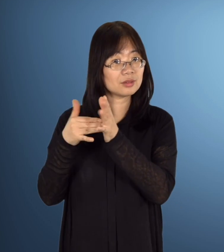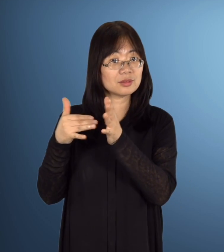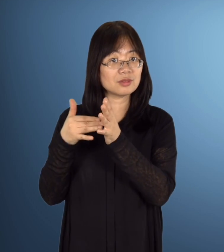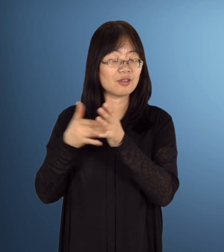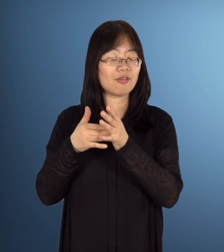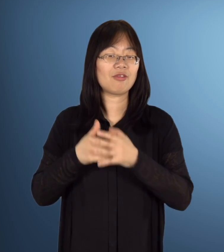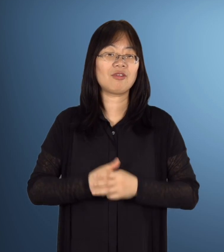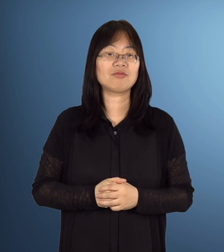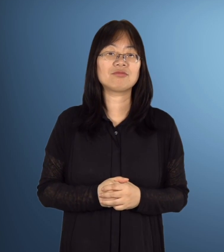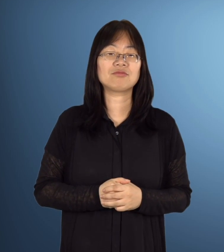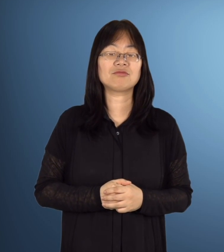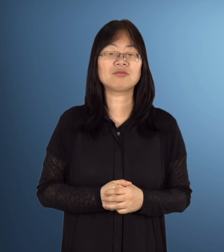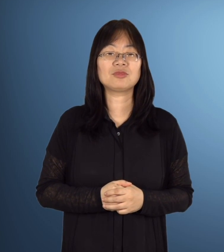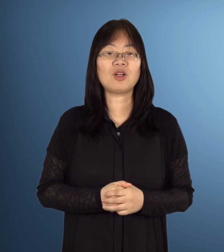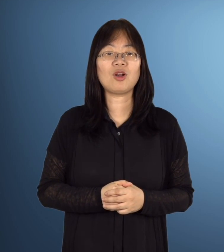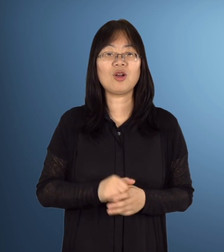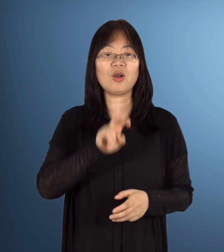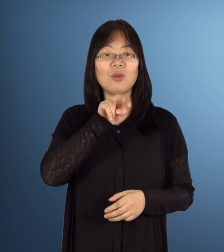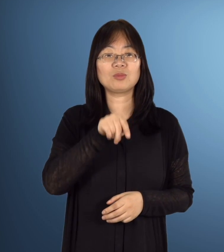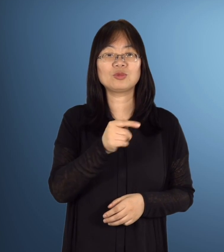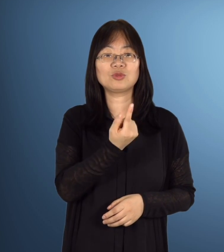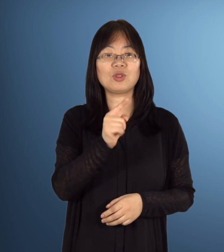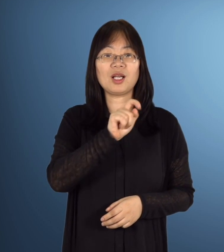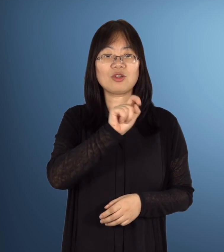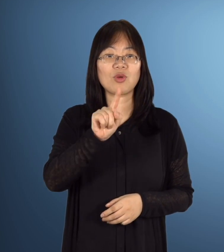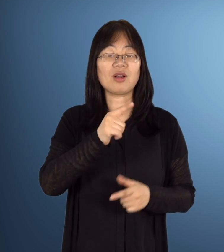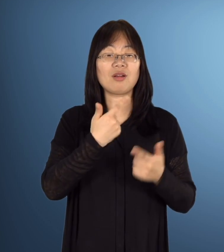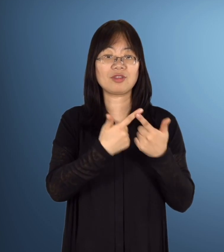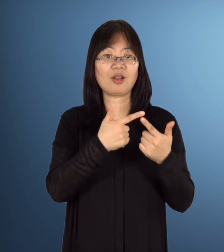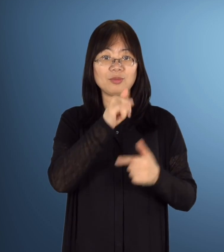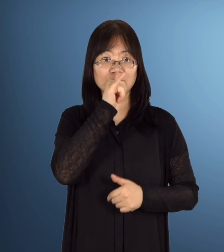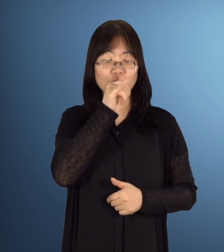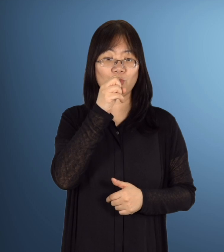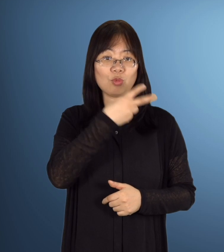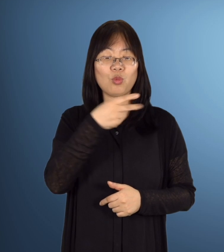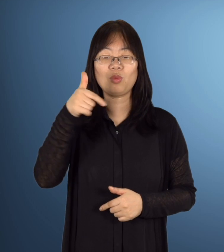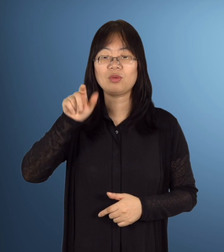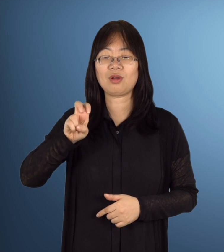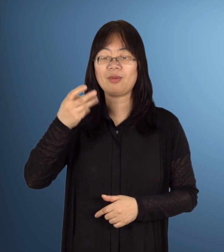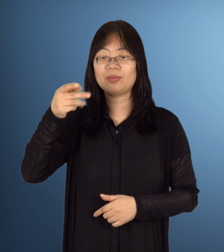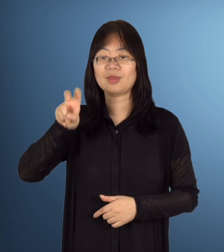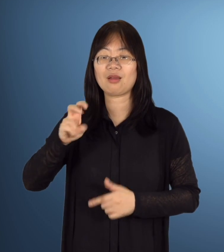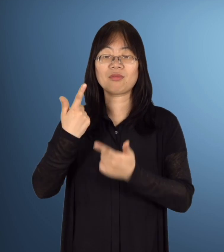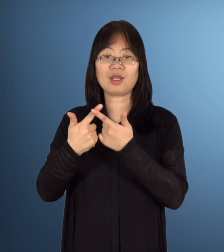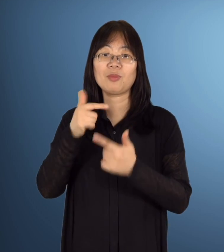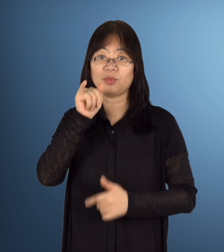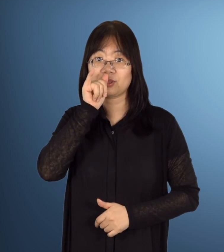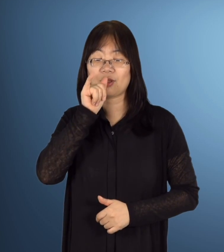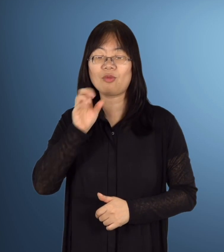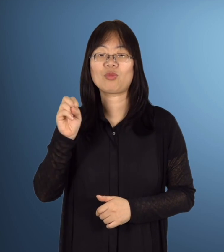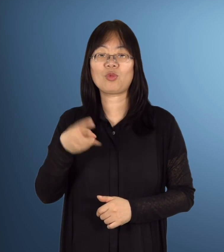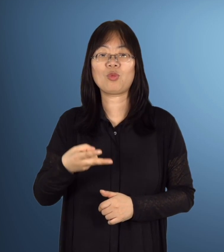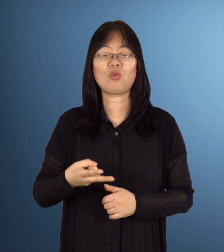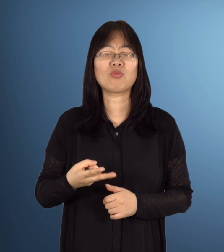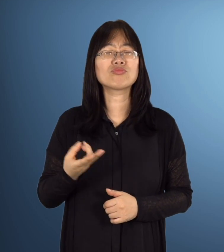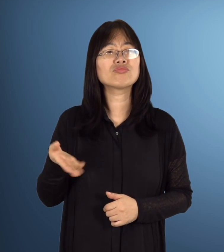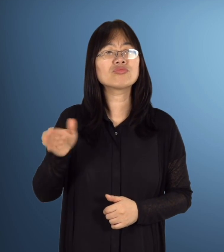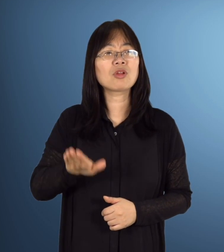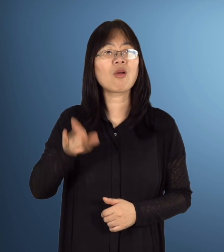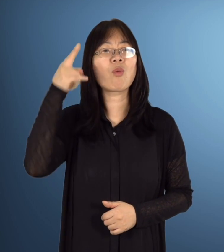흔하게 치자면 무화과나무도 있겠고 감람나무도 있었을 것이고, 근데